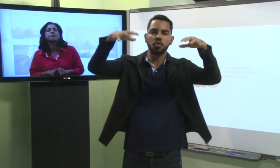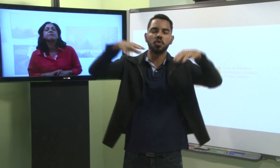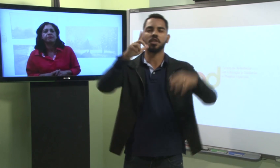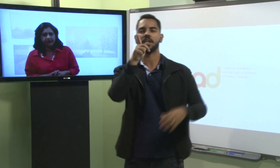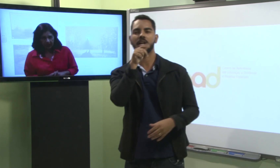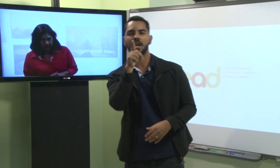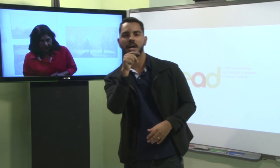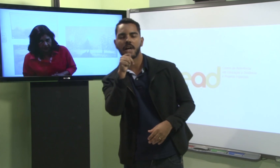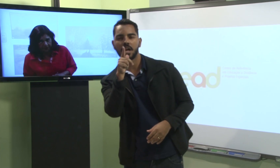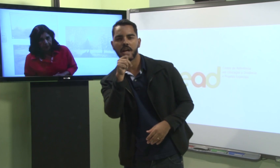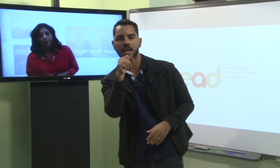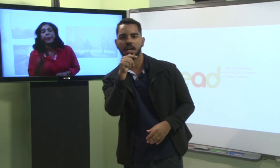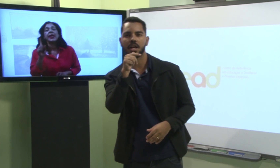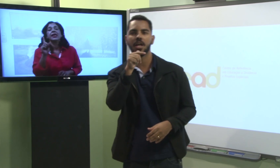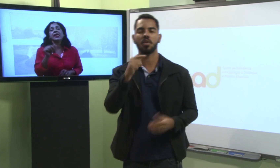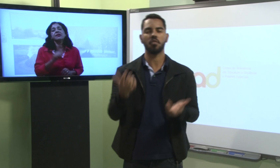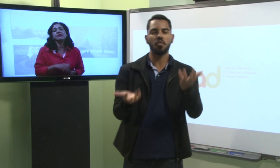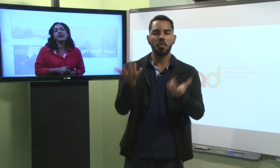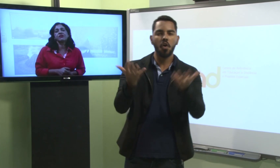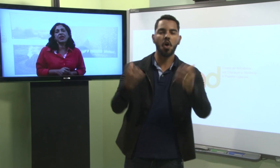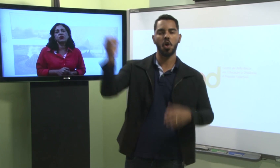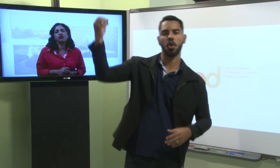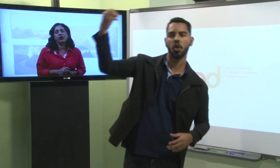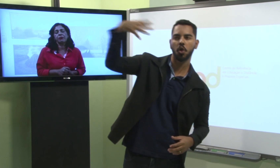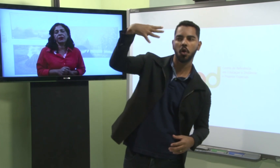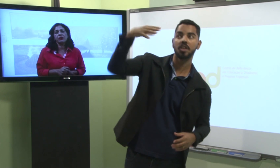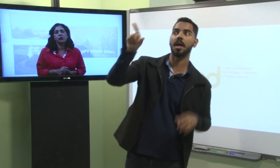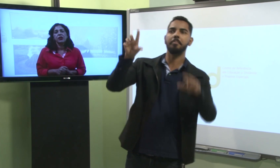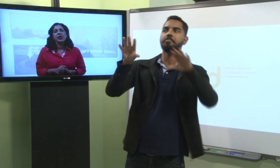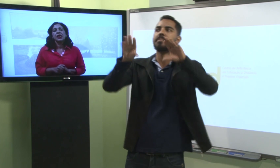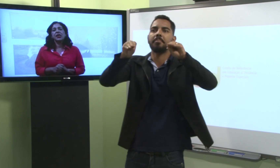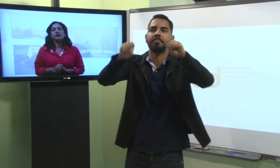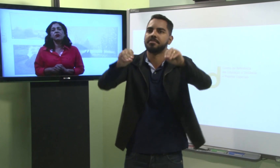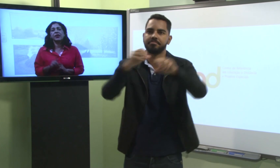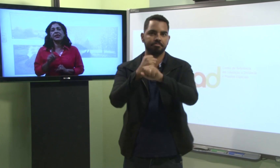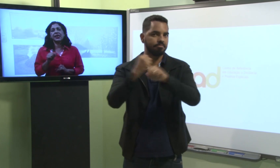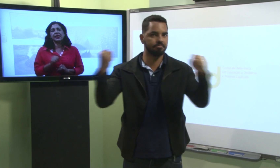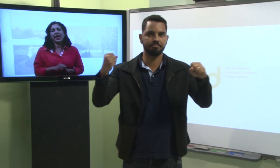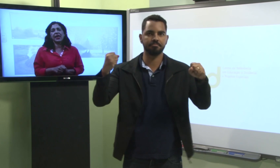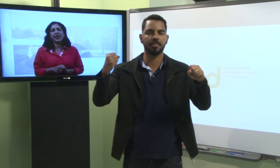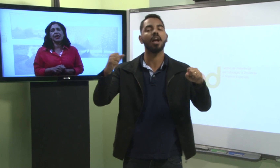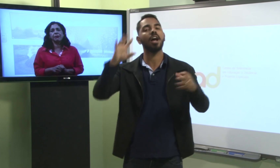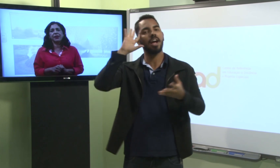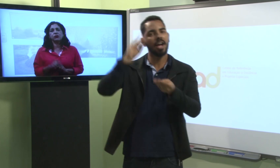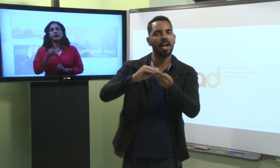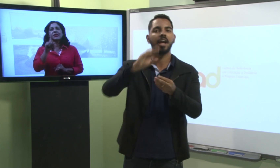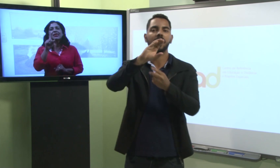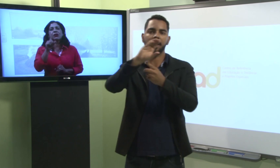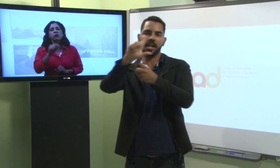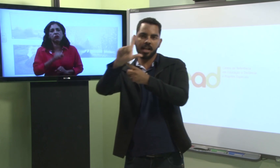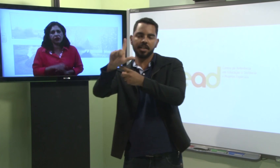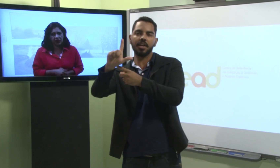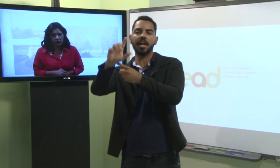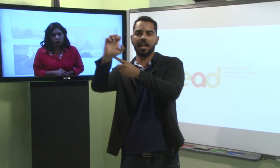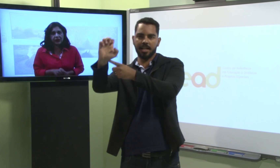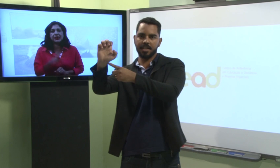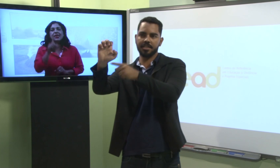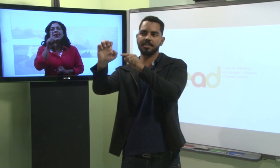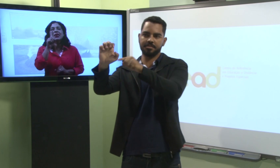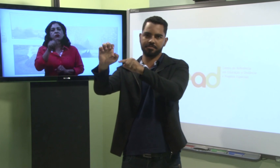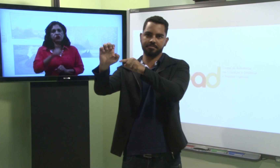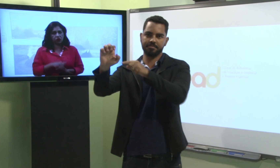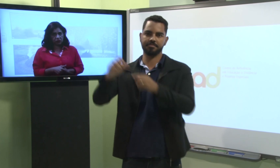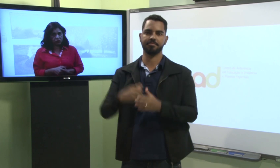luz, ok? E esses classificadores de elemento, eles vão retratar elementos não concretos